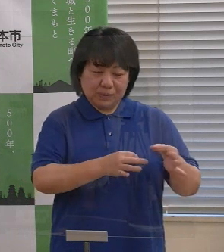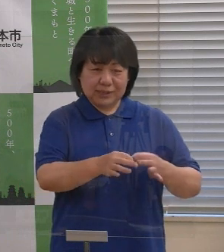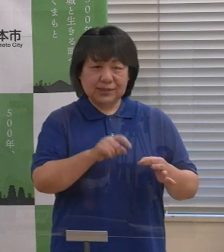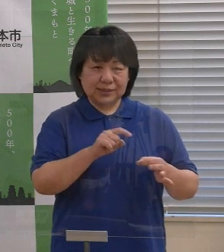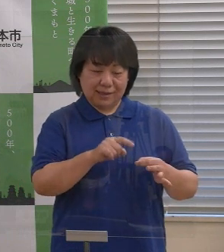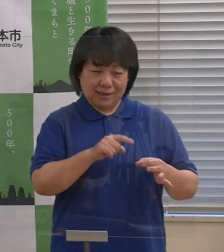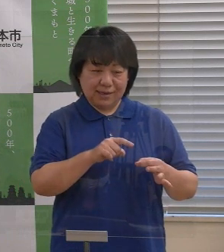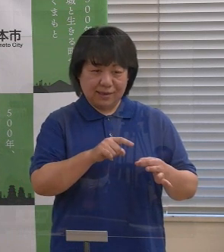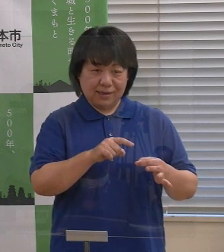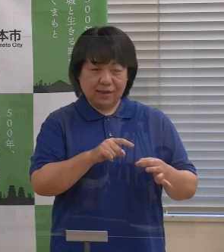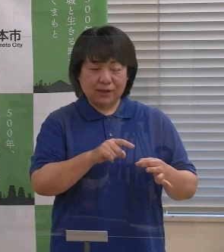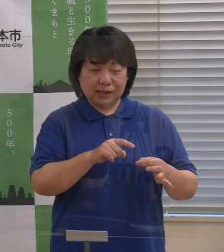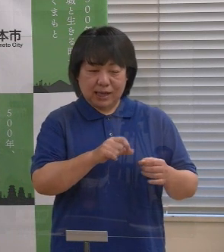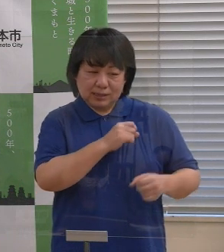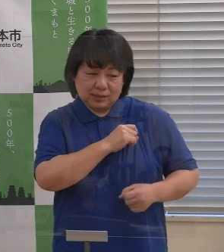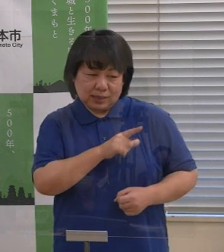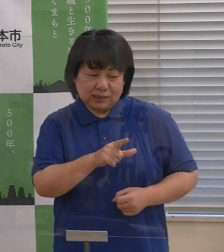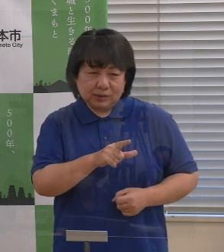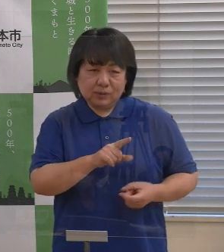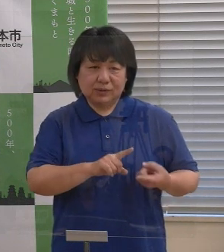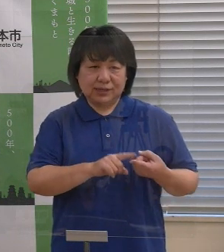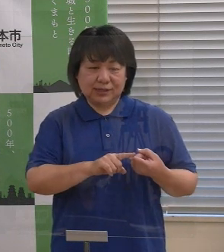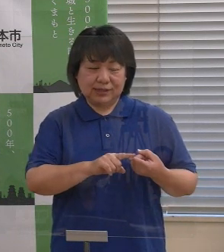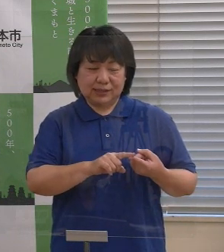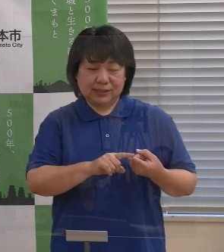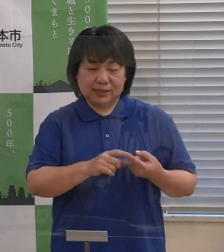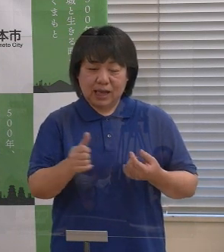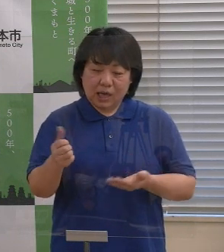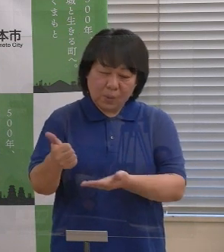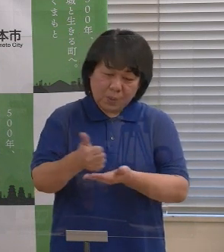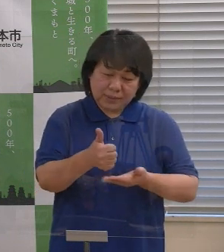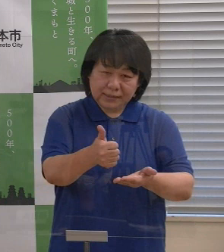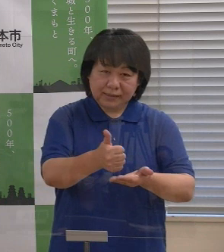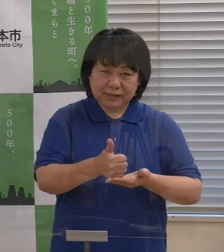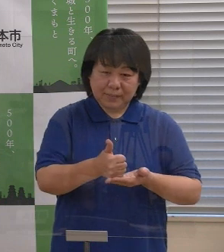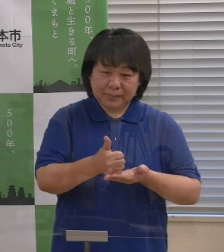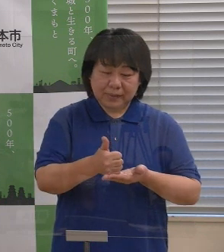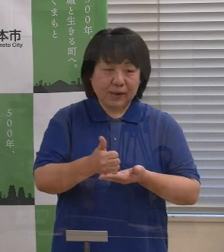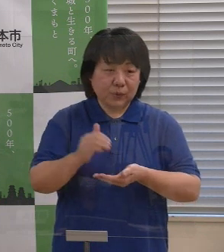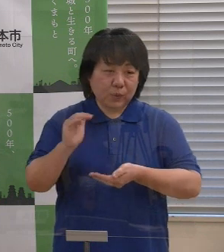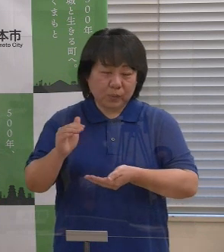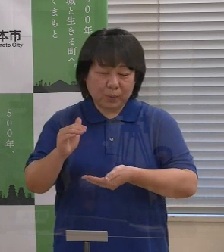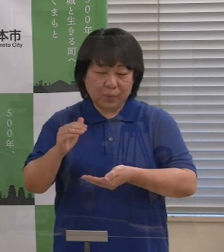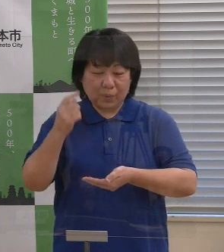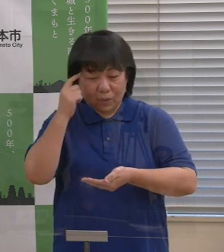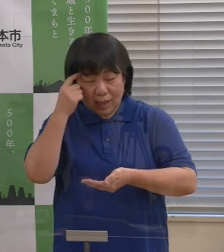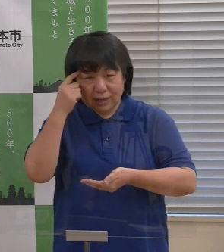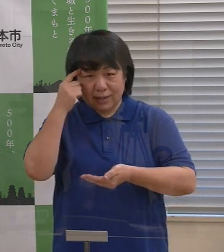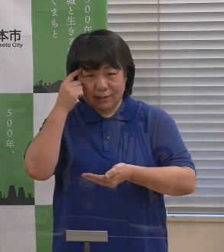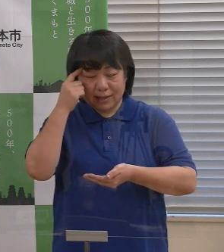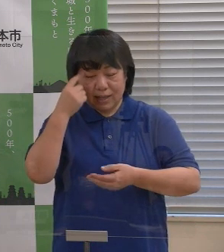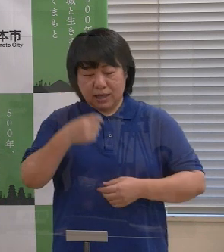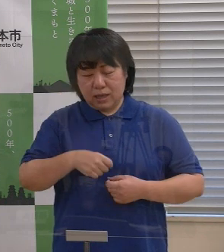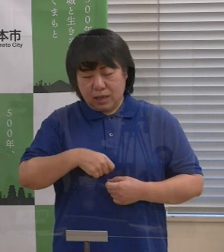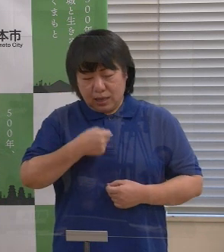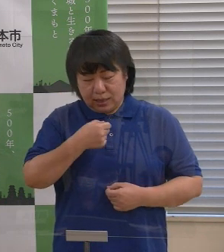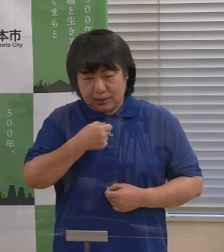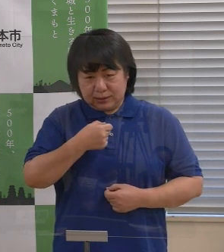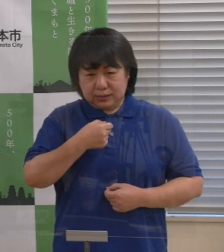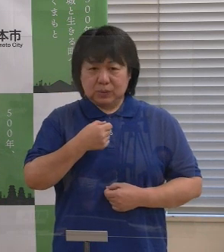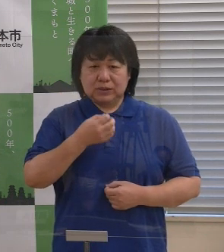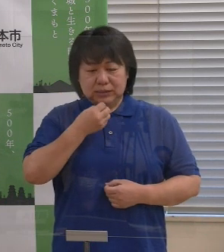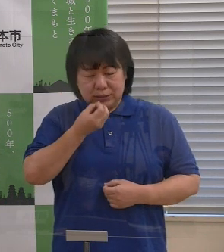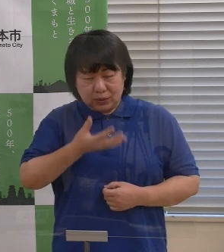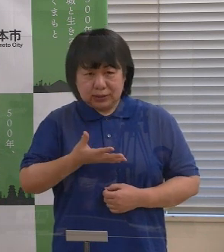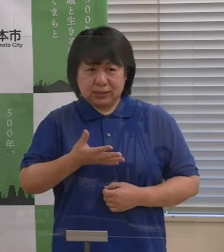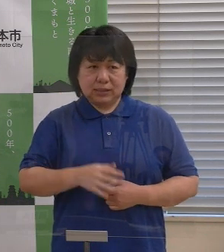がですね、そういう積極的にお客さんのことを考えて正直にいろいろなことを、つまびらかにし